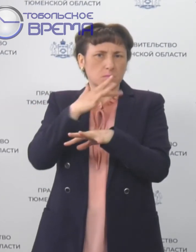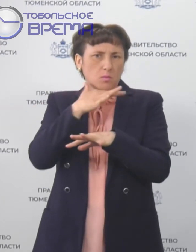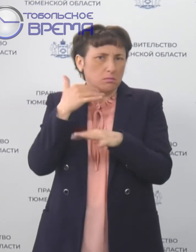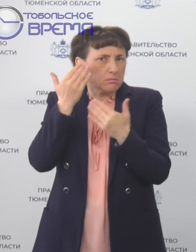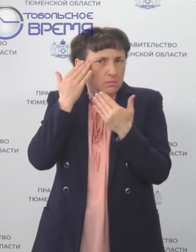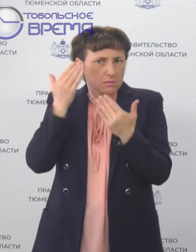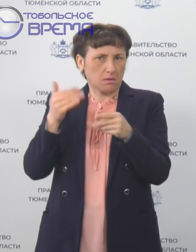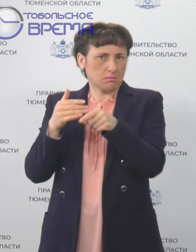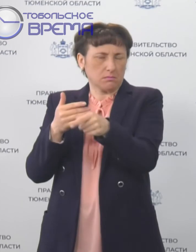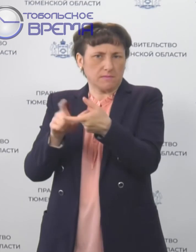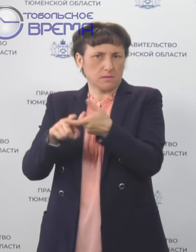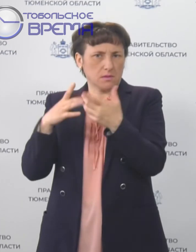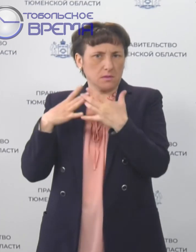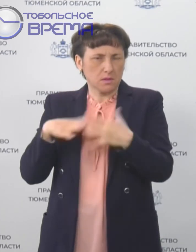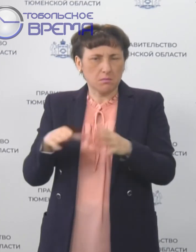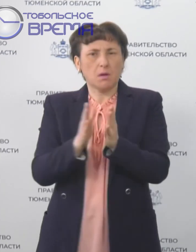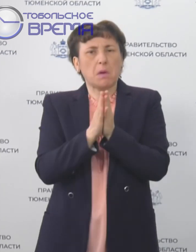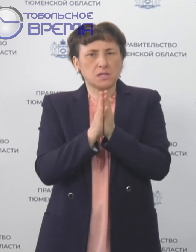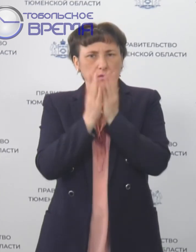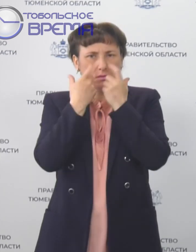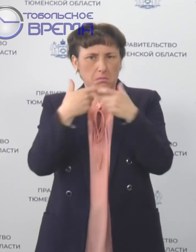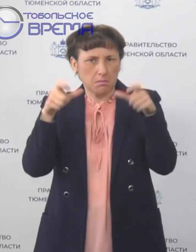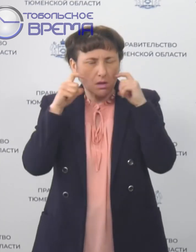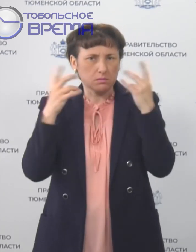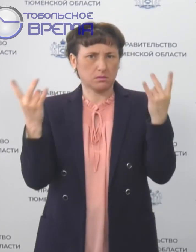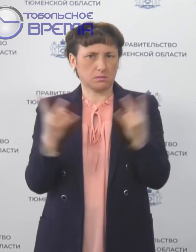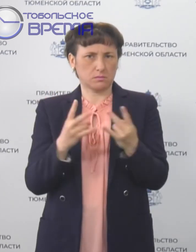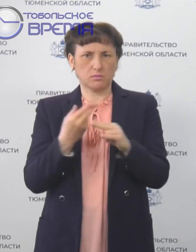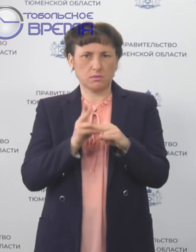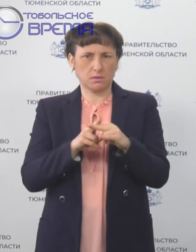принципе не знаете, наденьте маску. Это никогда не помешает.